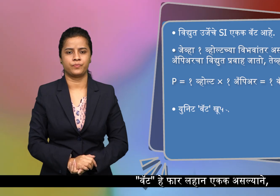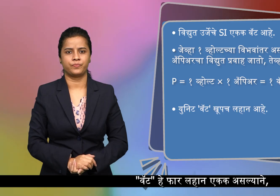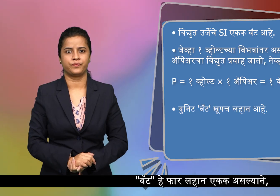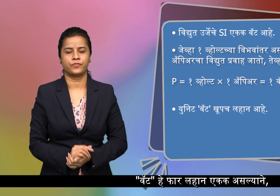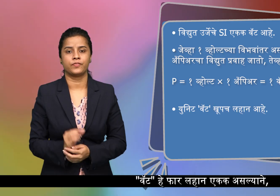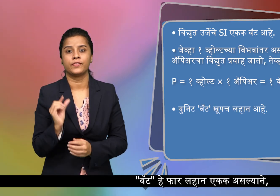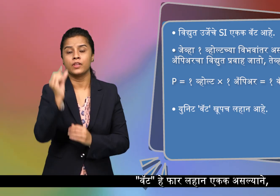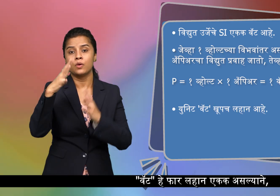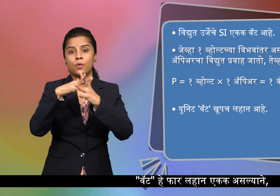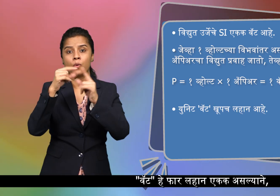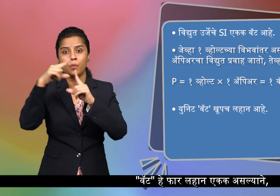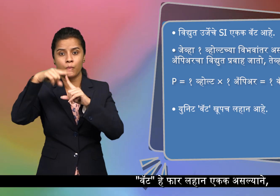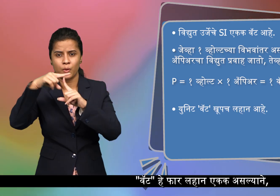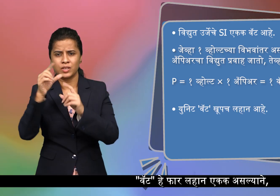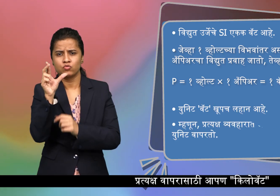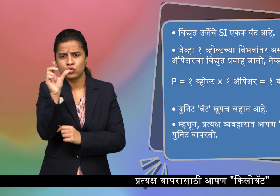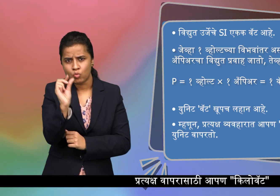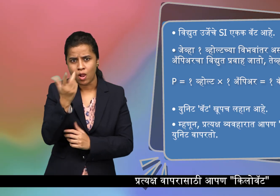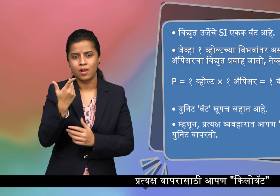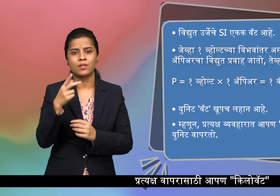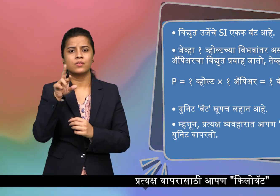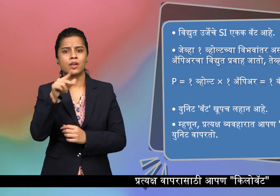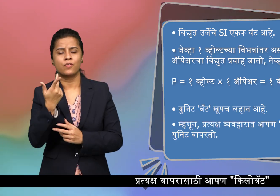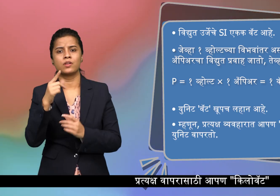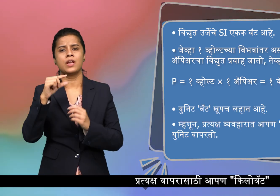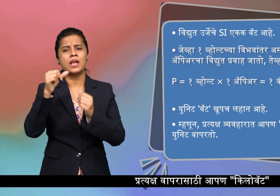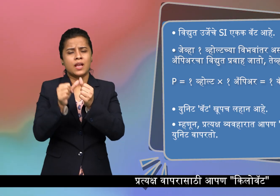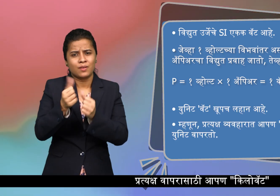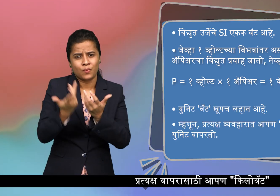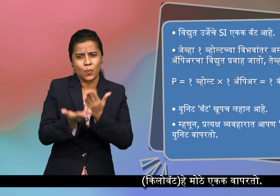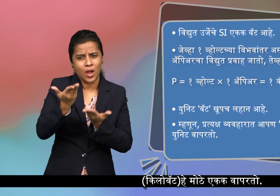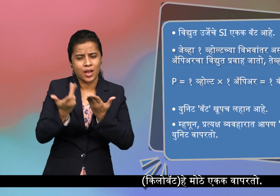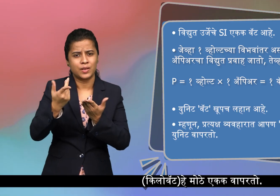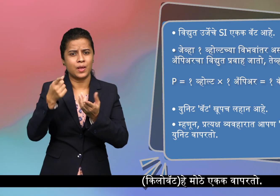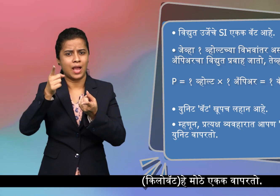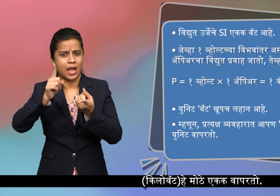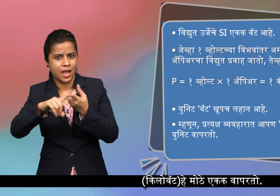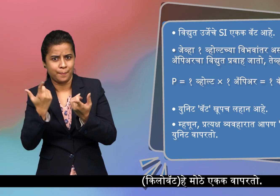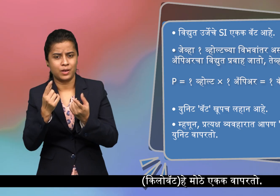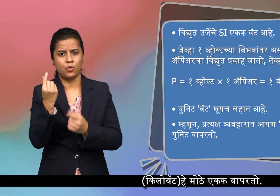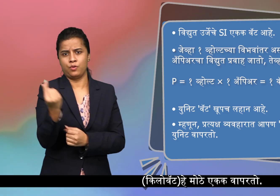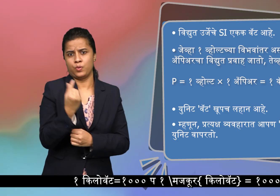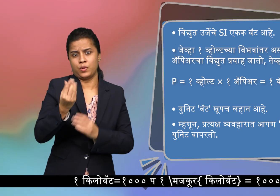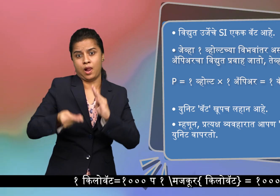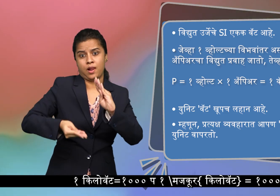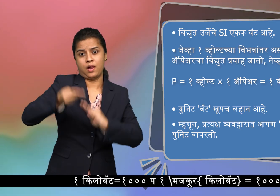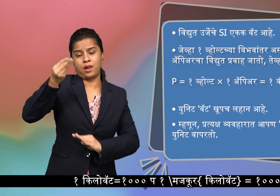वॅट हे फार लहान एकक असल्याने प्रत्यक्ष वापरासाठी आपण किलो वॅट हे मोठे एकक वापरतो. 1 किलो वॅट